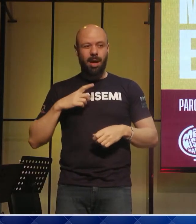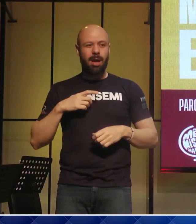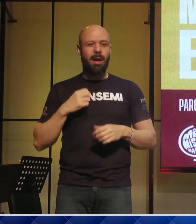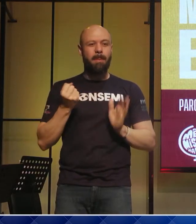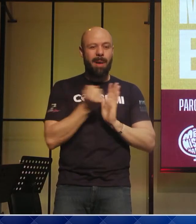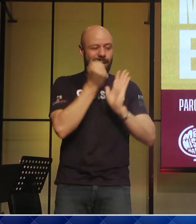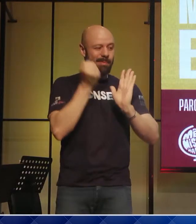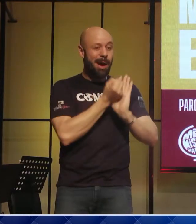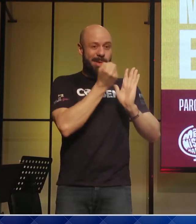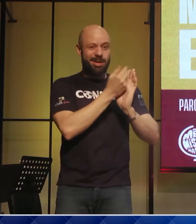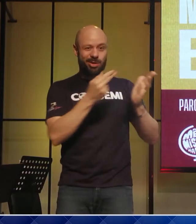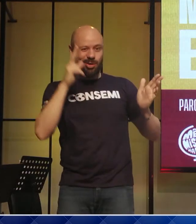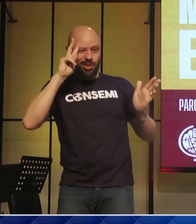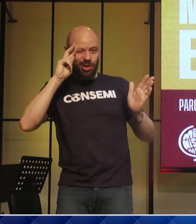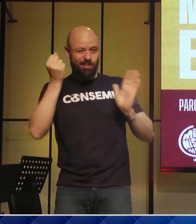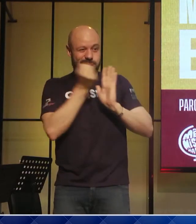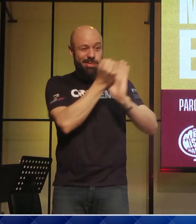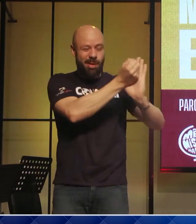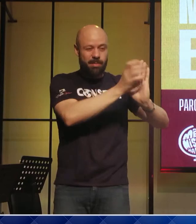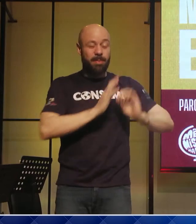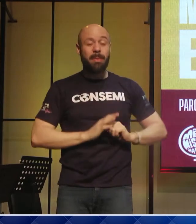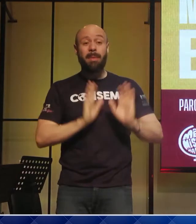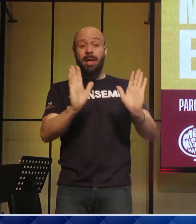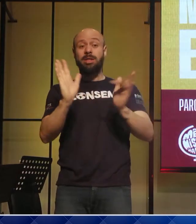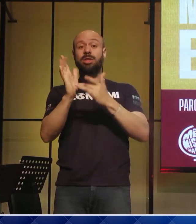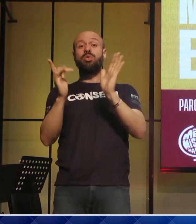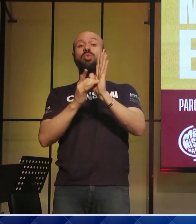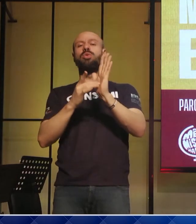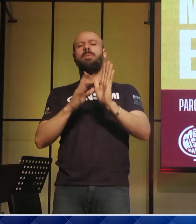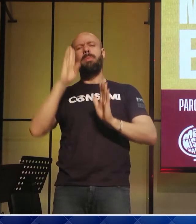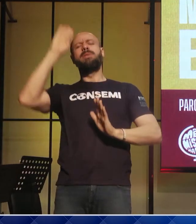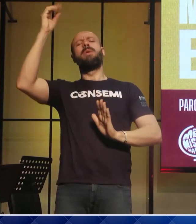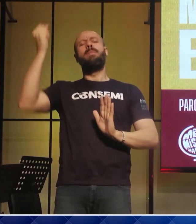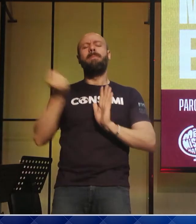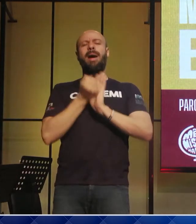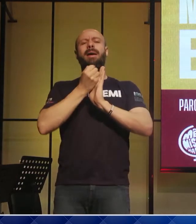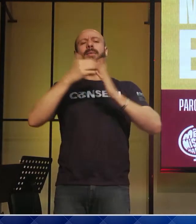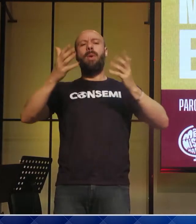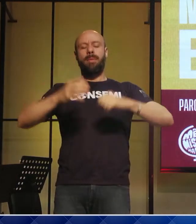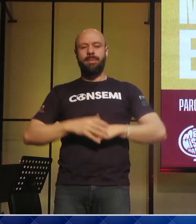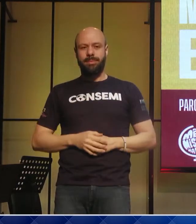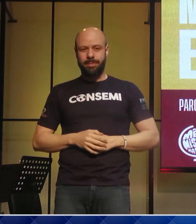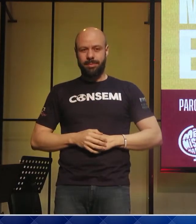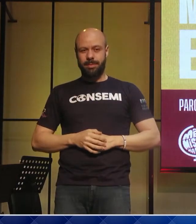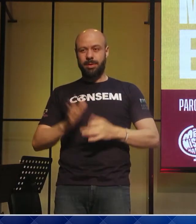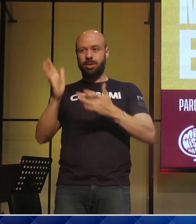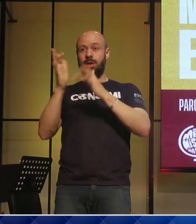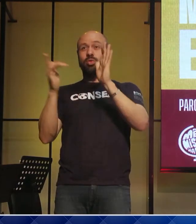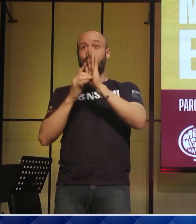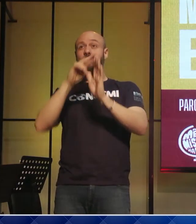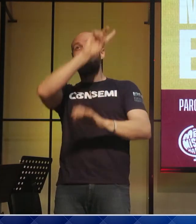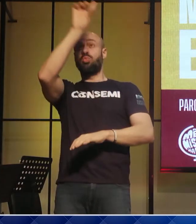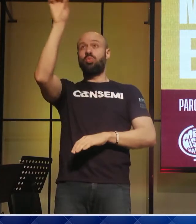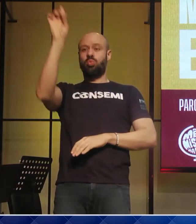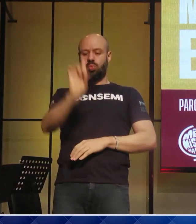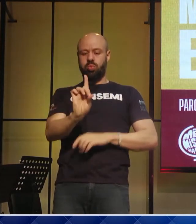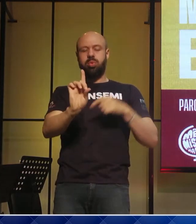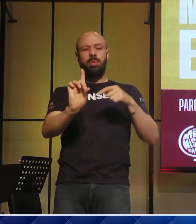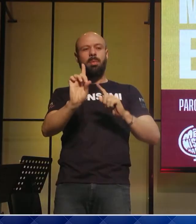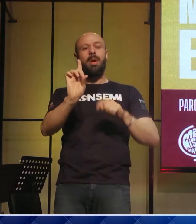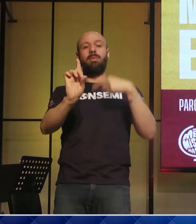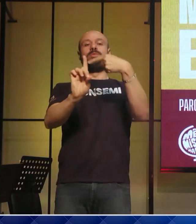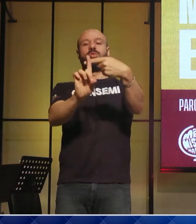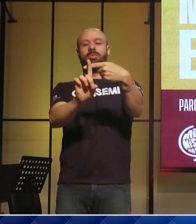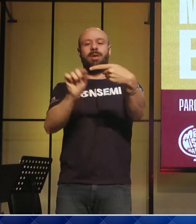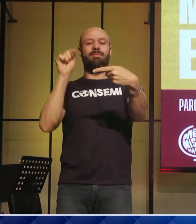Porque Jesus, Ele vem com uma única missão, morrer por mim e por você. Jesus, Ele vem com uma única missão, salvar